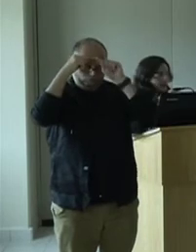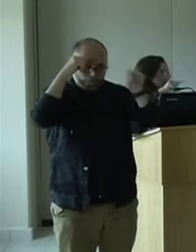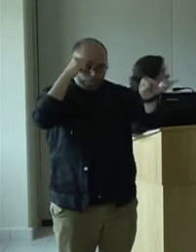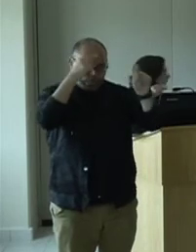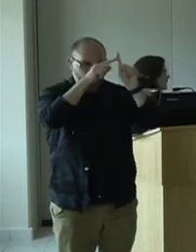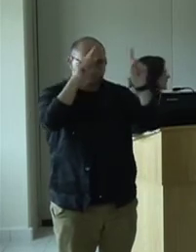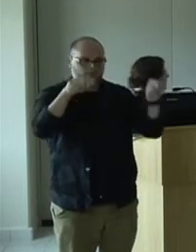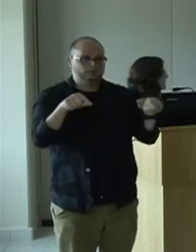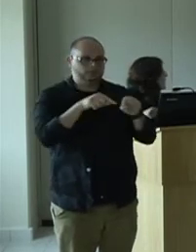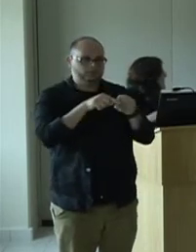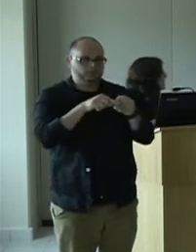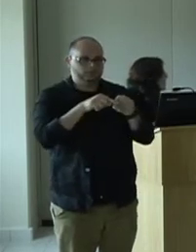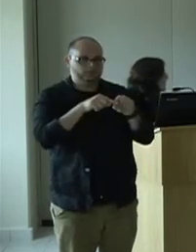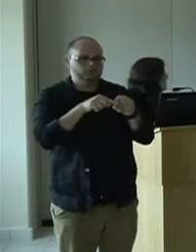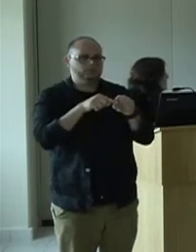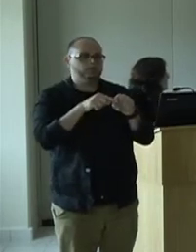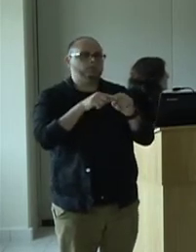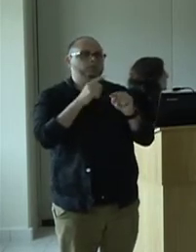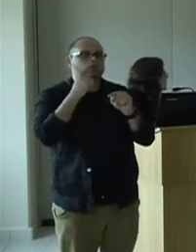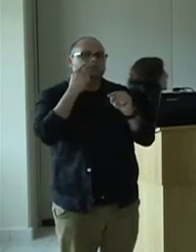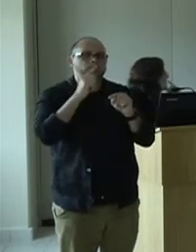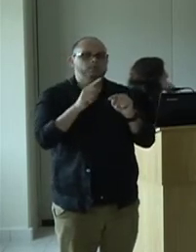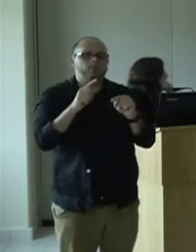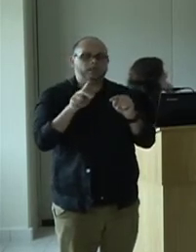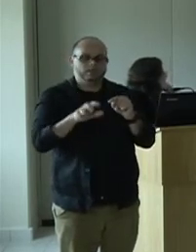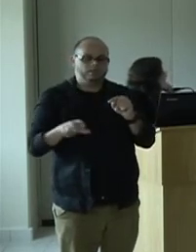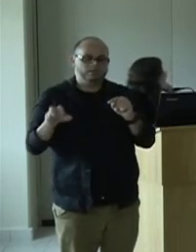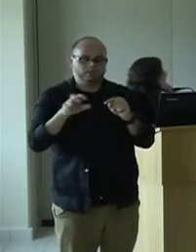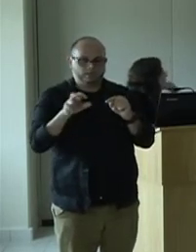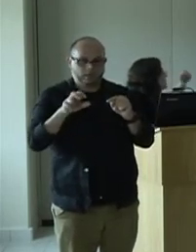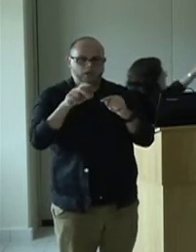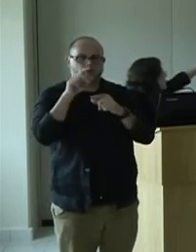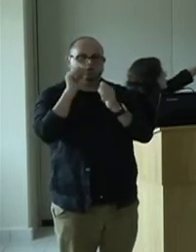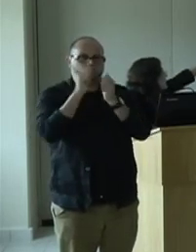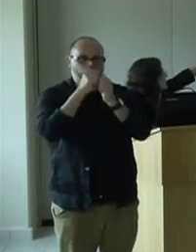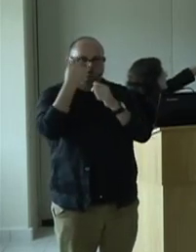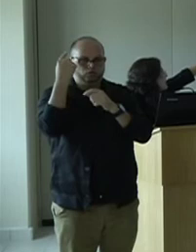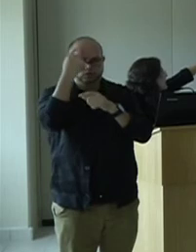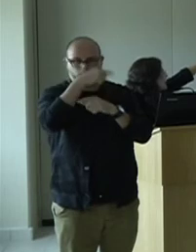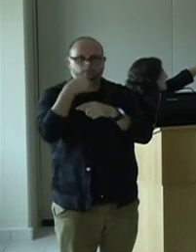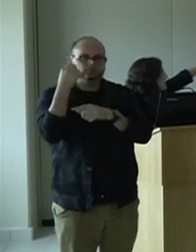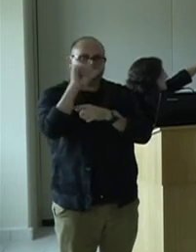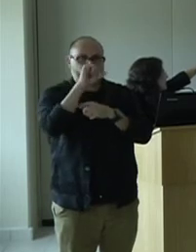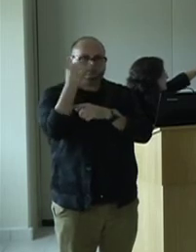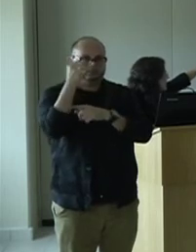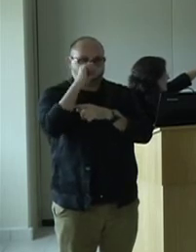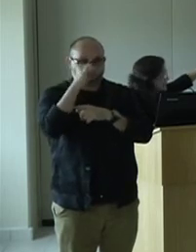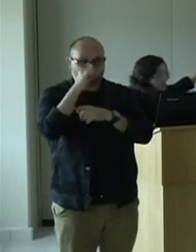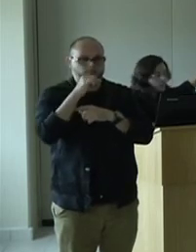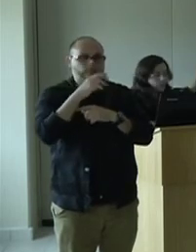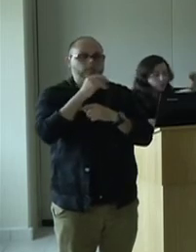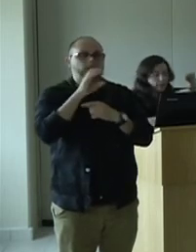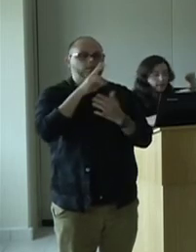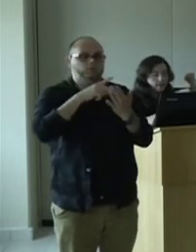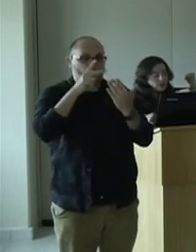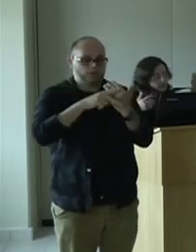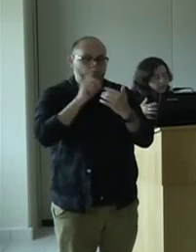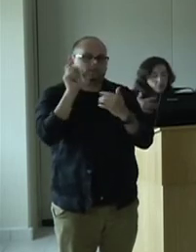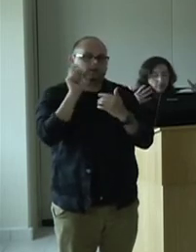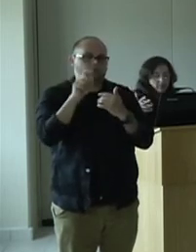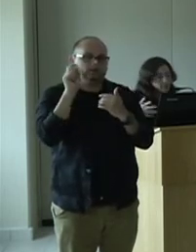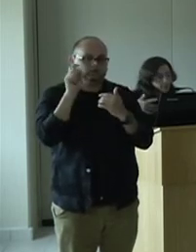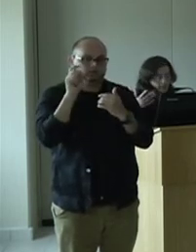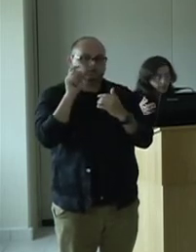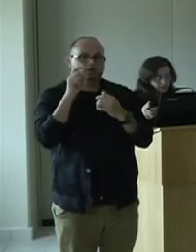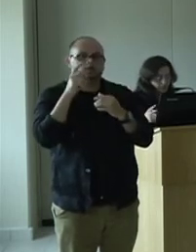hace que pueda mover el mouse con el movimiento de su cabeza. Y tiene su programa que hace clic, como les he dicho, cuando él